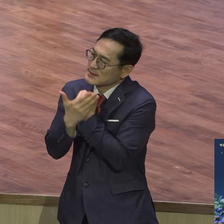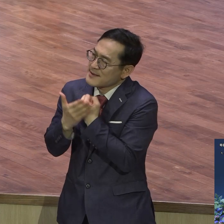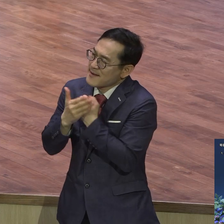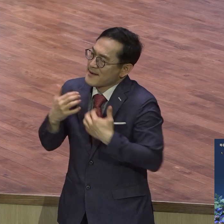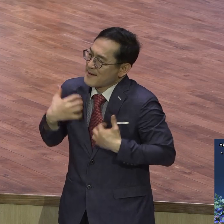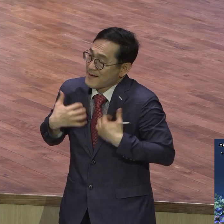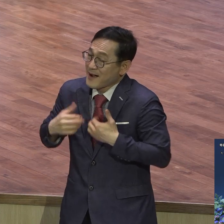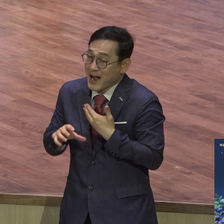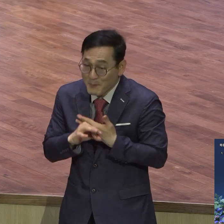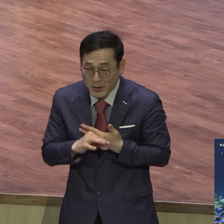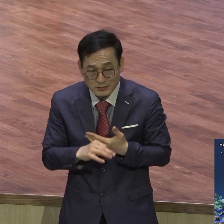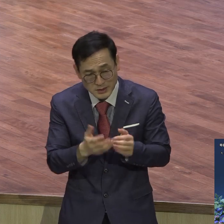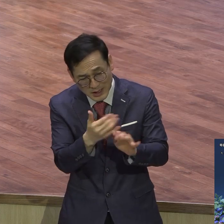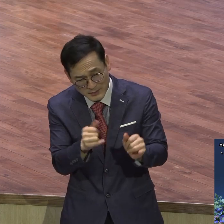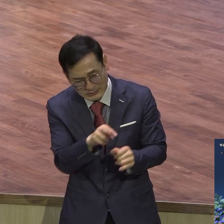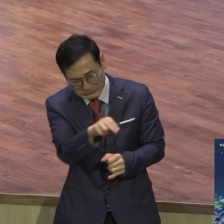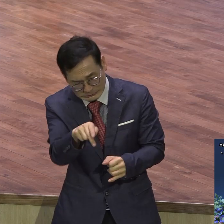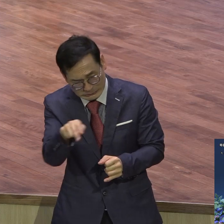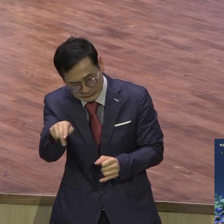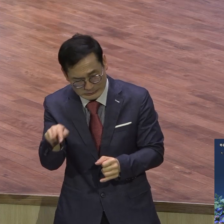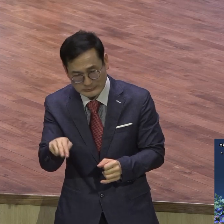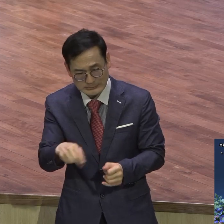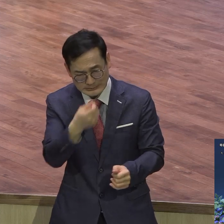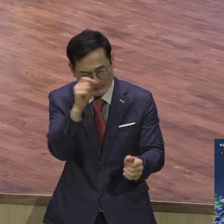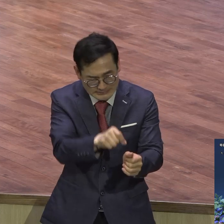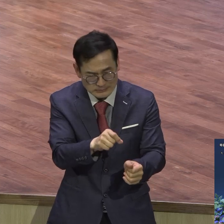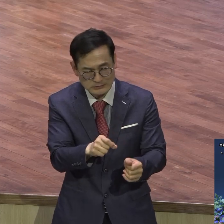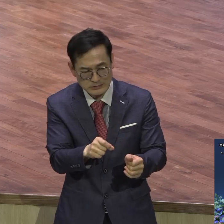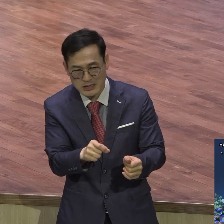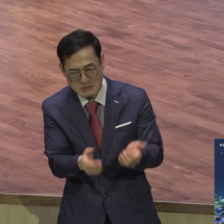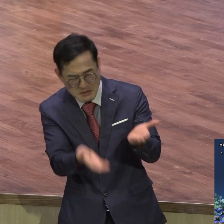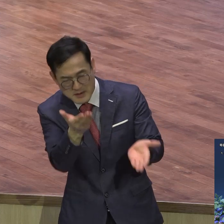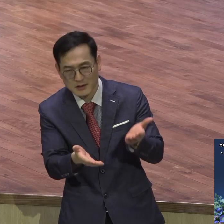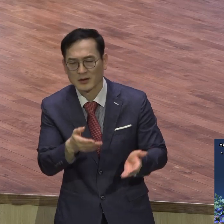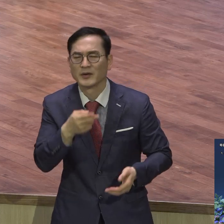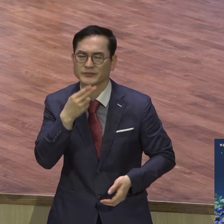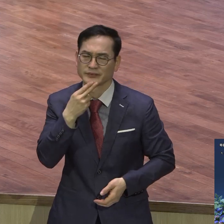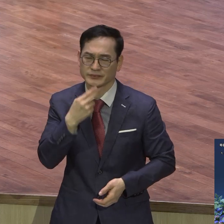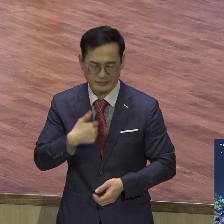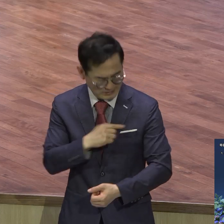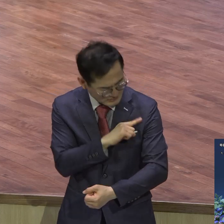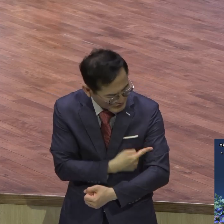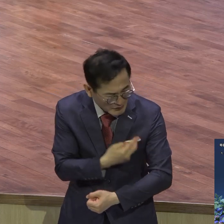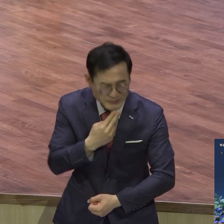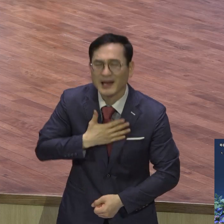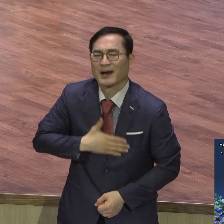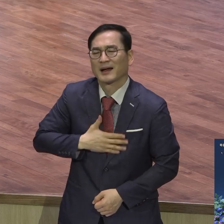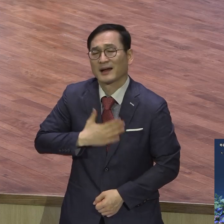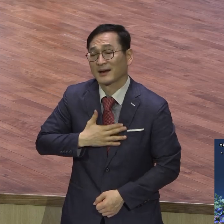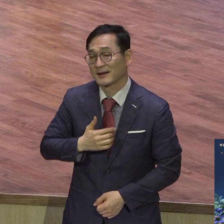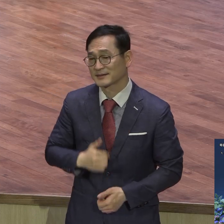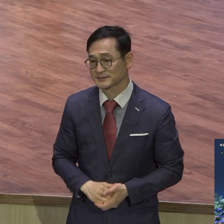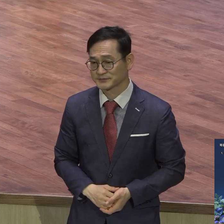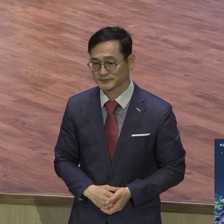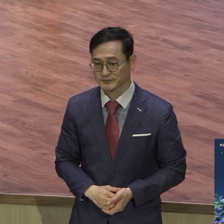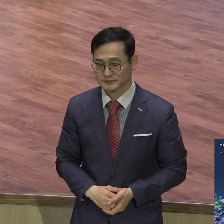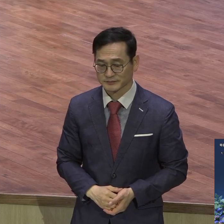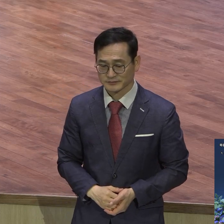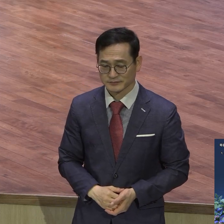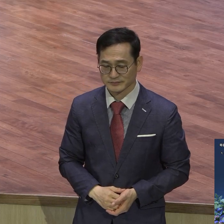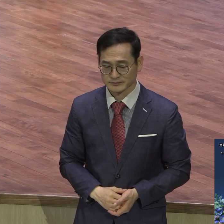원수받을 그런 자격이 없다는 걸 내가 깨달아요 그런 지구상에 한 명도 없어요 원수를 맺고